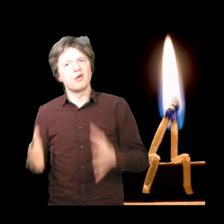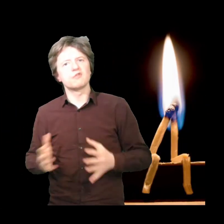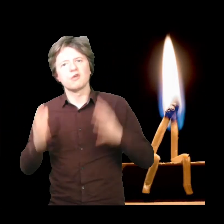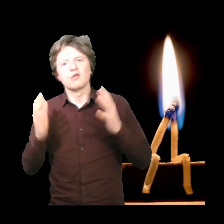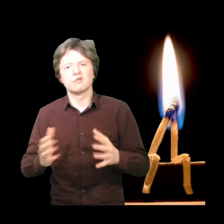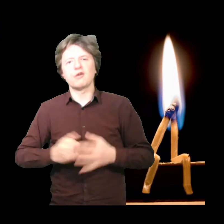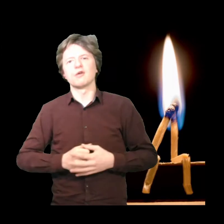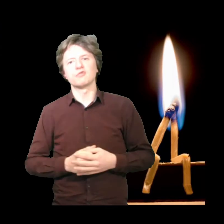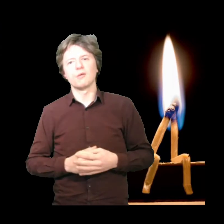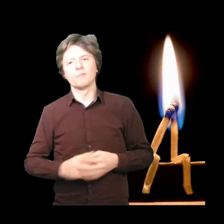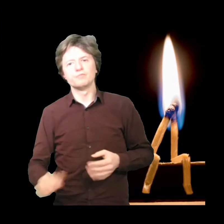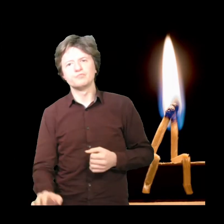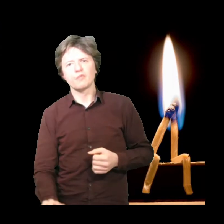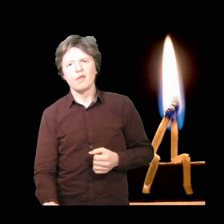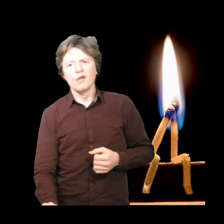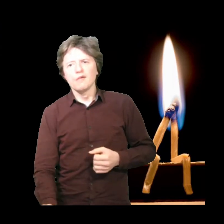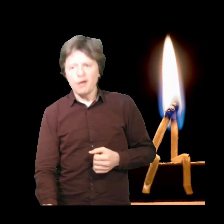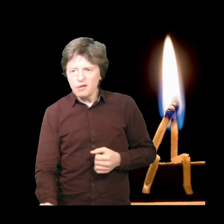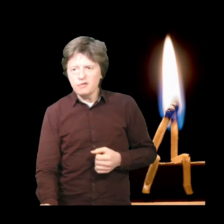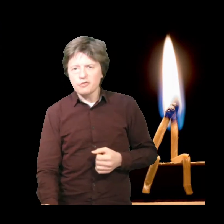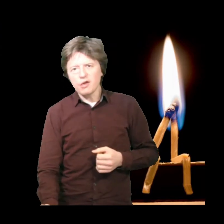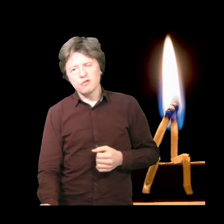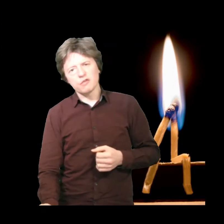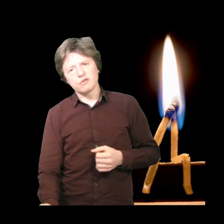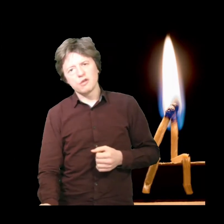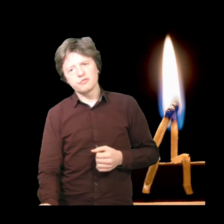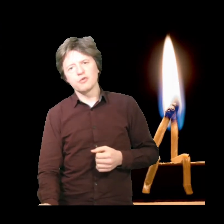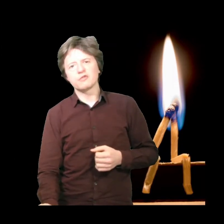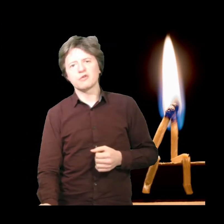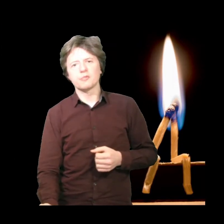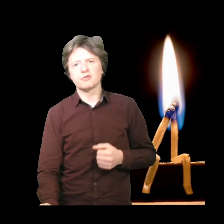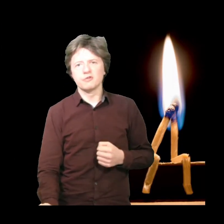Jezus te zeggen heeft. We gaan eerst even kijken wat een influencer nou precies is.